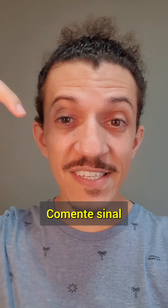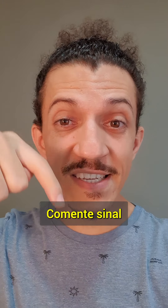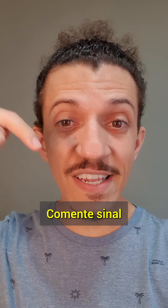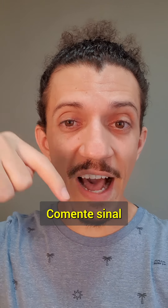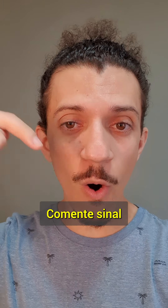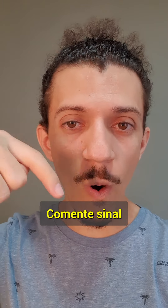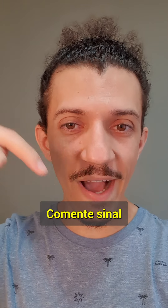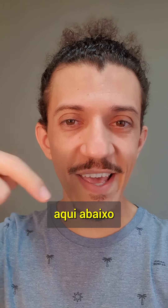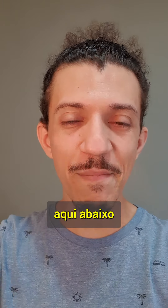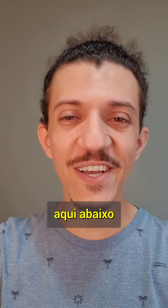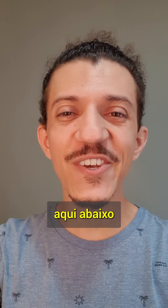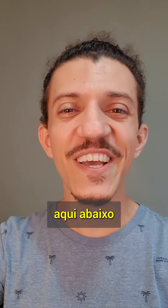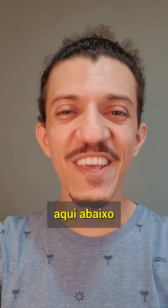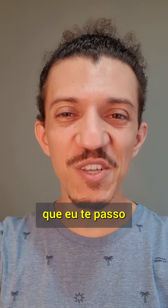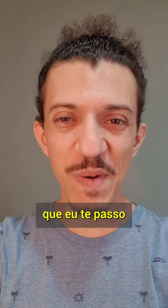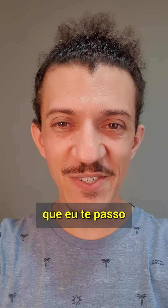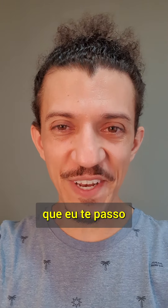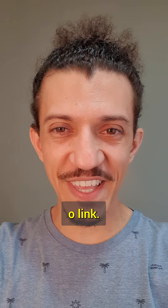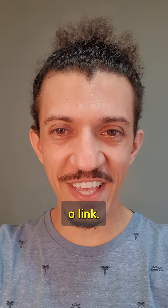sinal aqui abaixo, que eu te passo o link.